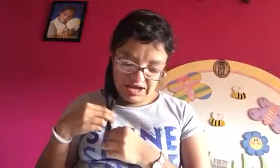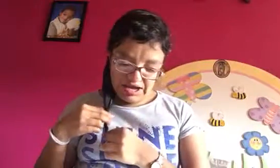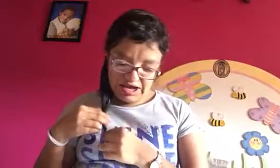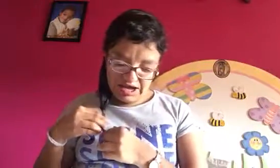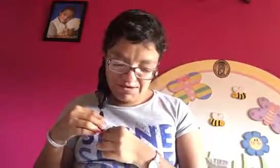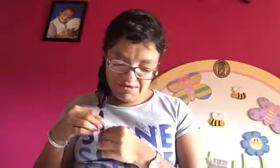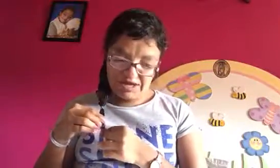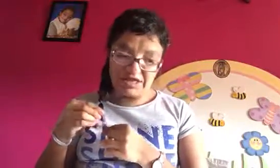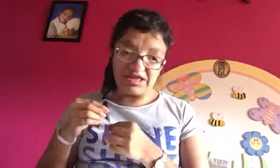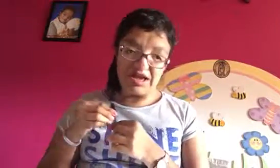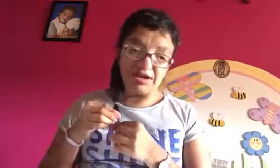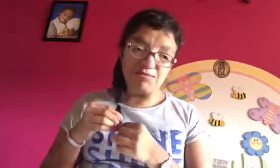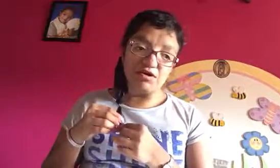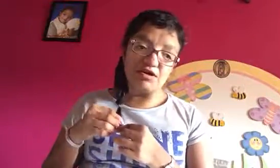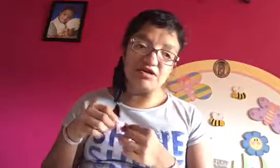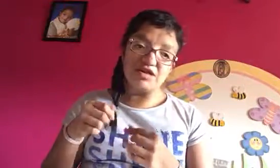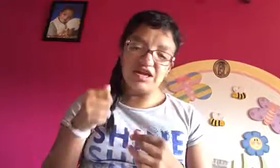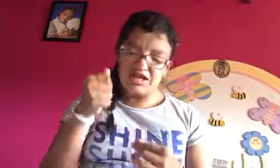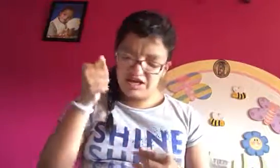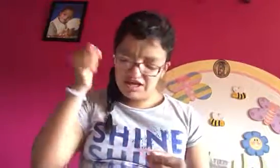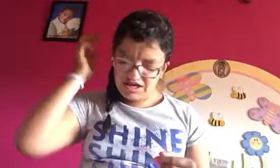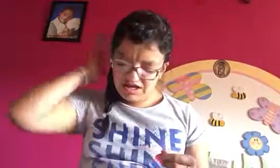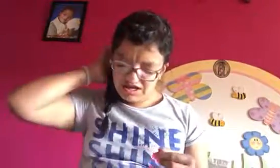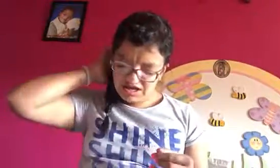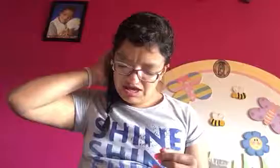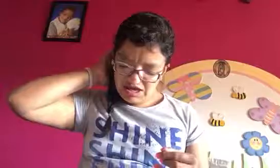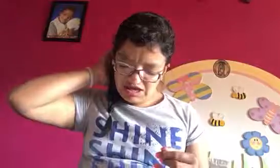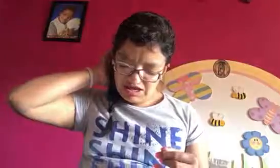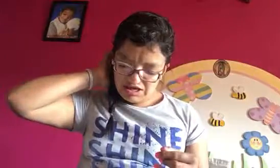para brindar por ti y